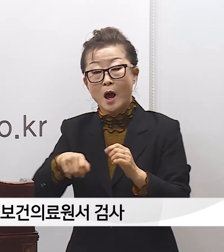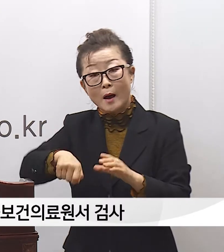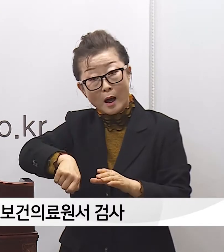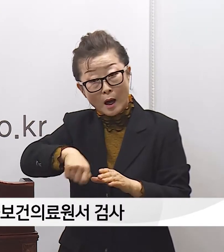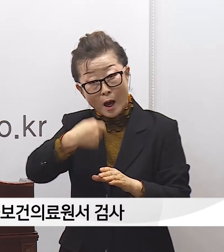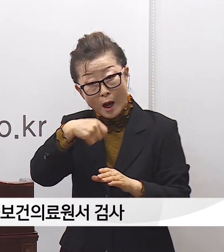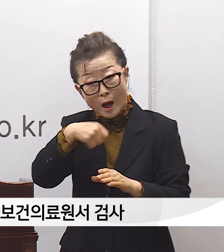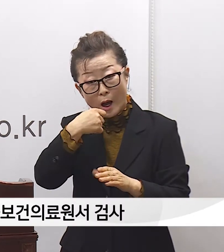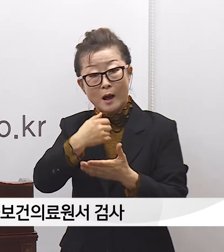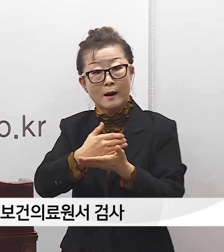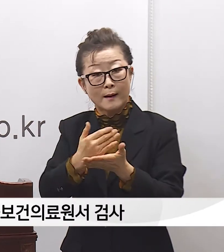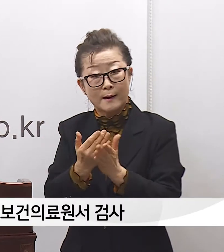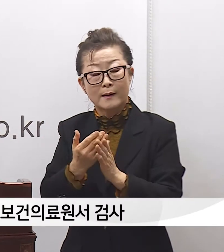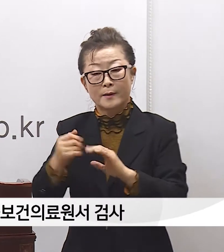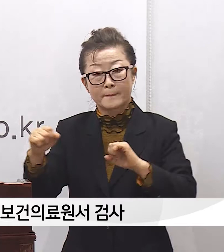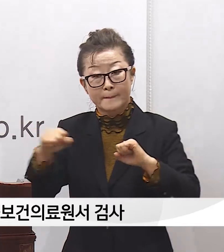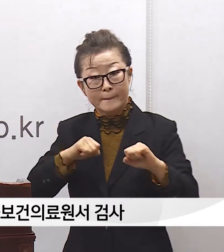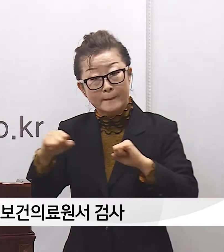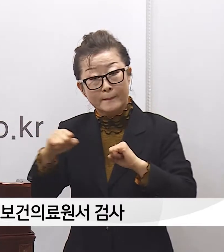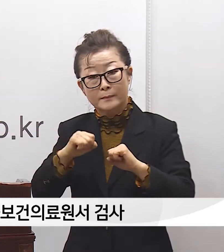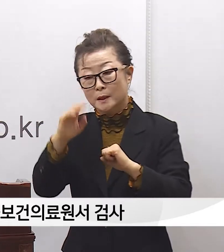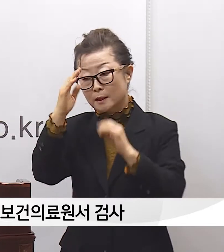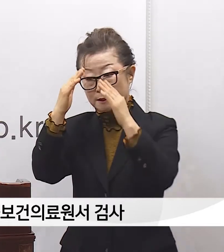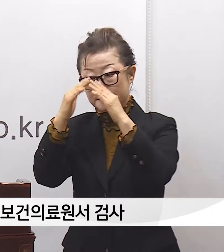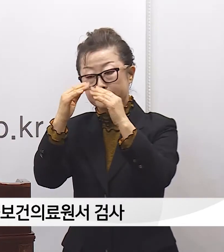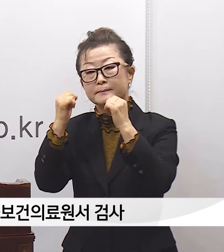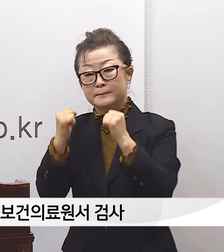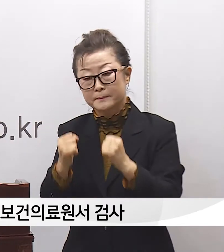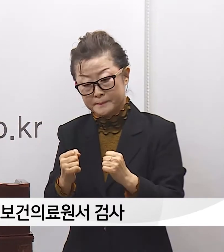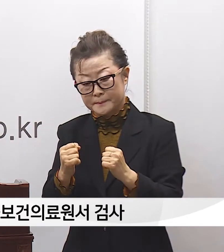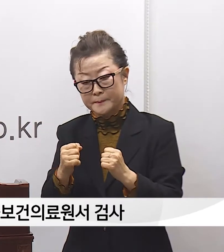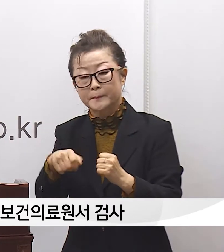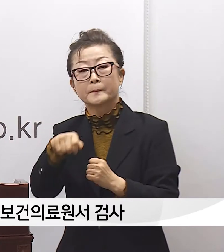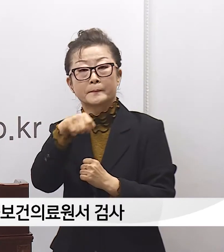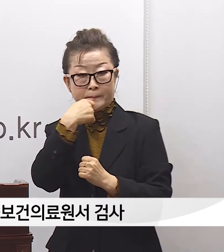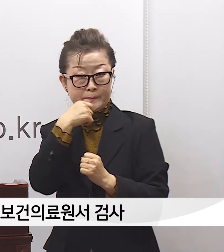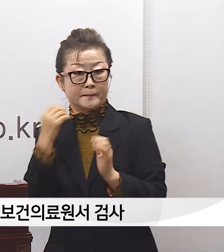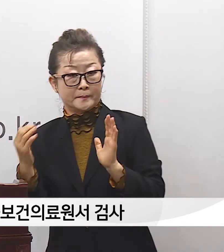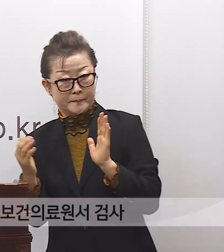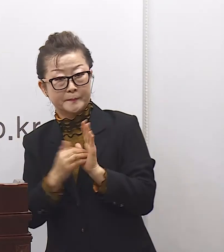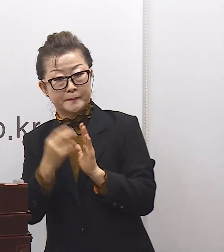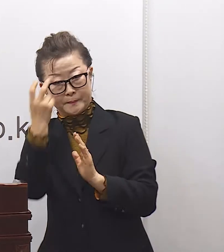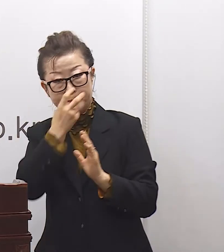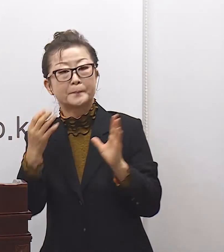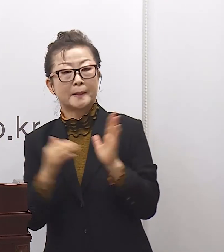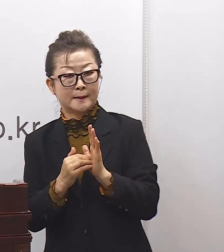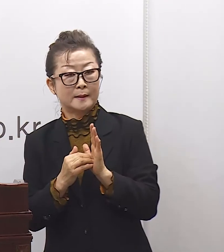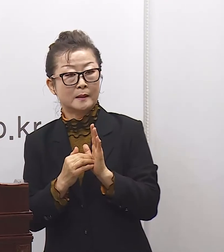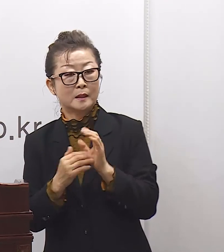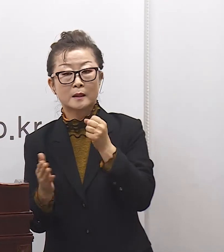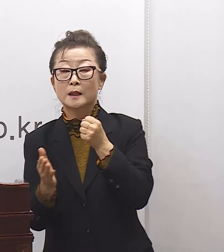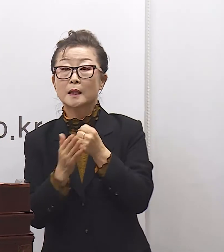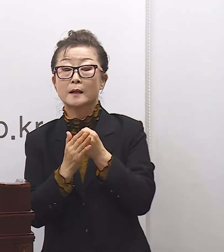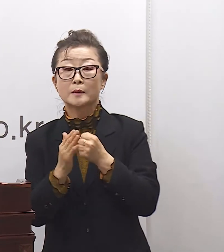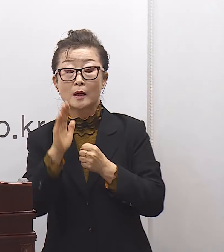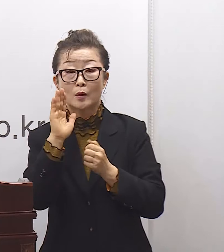식사도 펜션 안에서 한 것으로 파악이 됐습니다. 이후